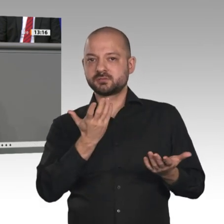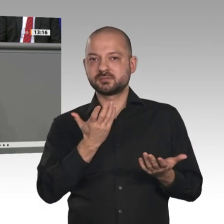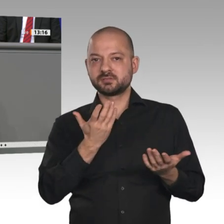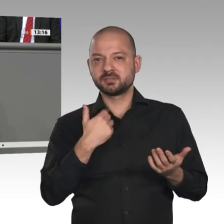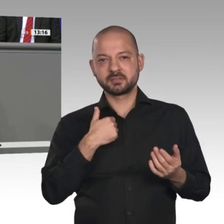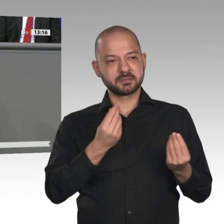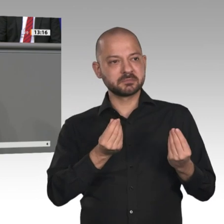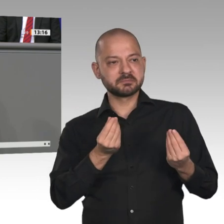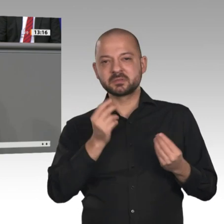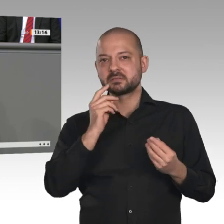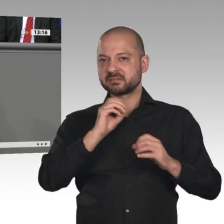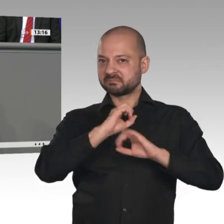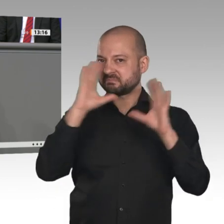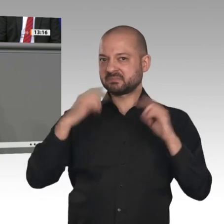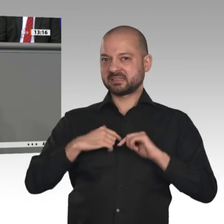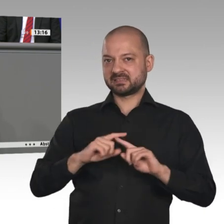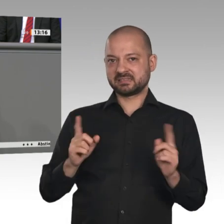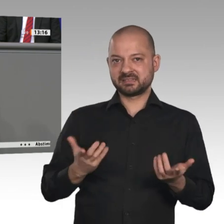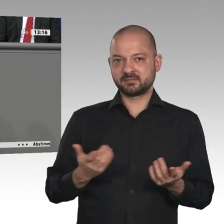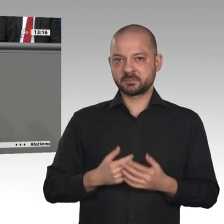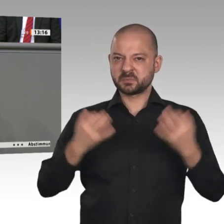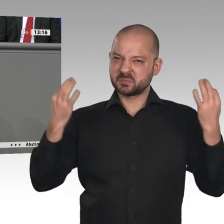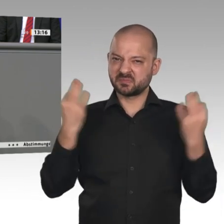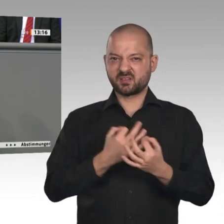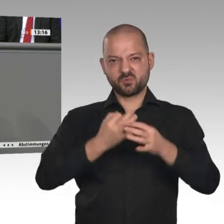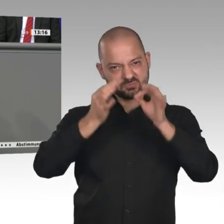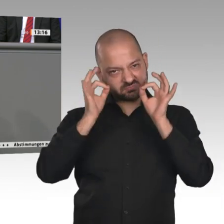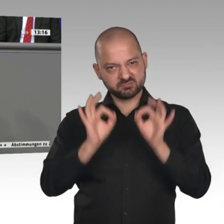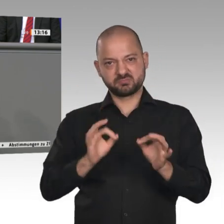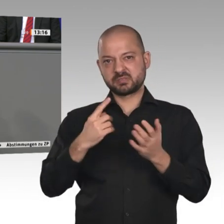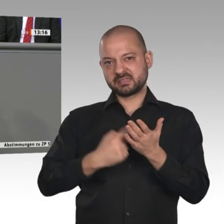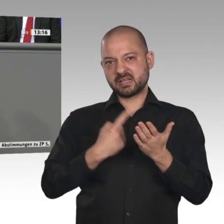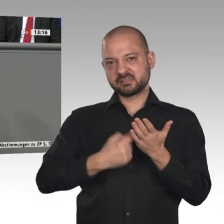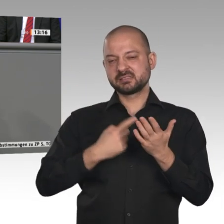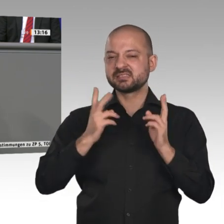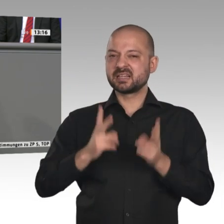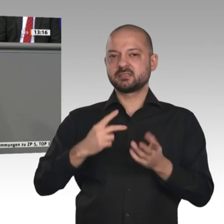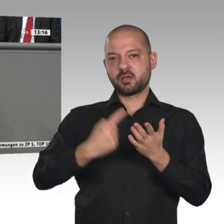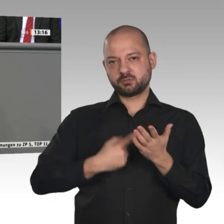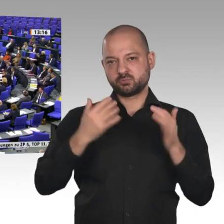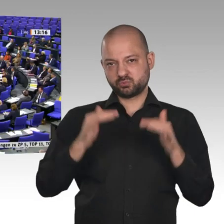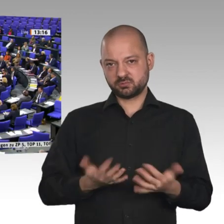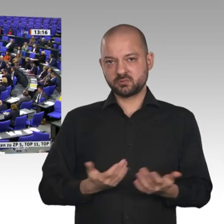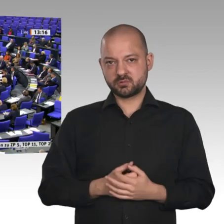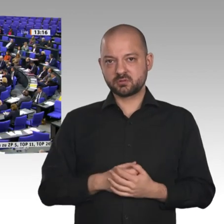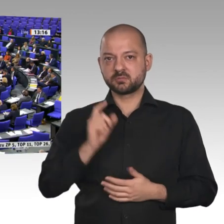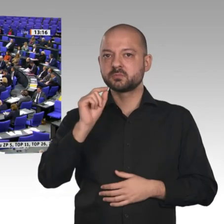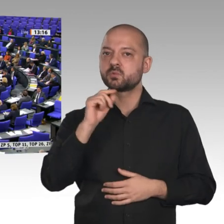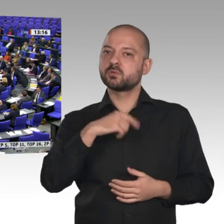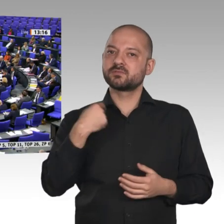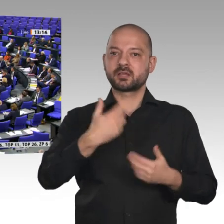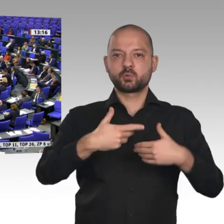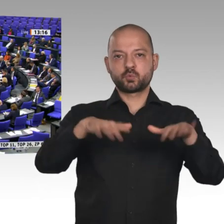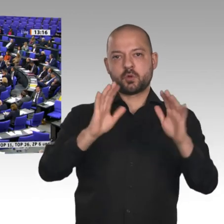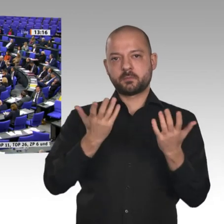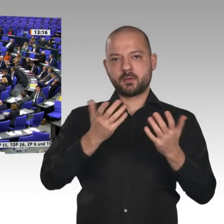haben, die nicht erfasst sein werden von den Erlassen. Wir sind also wahrscheinlich einen wichtigen Schritt gegangen,